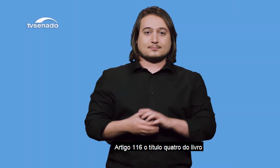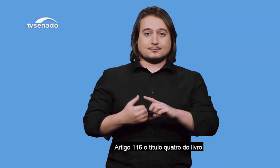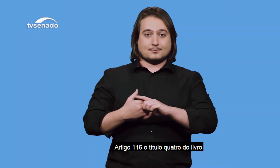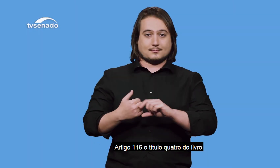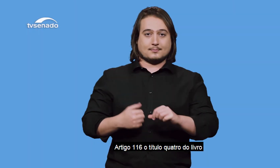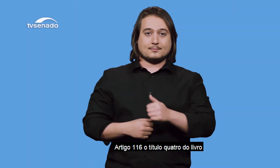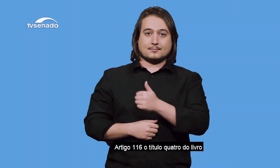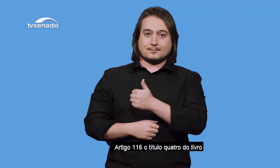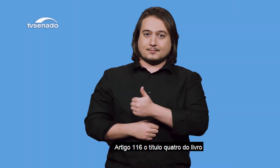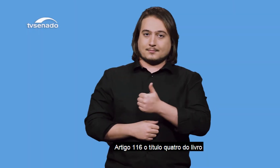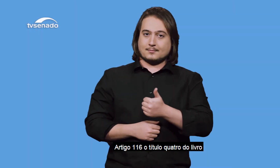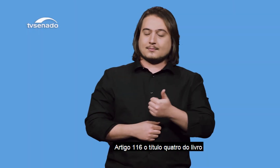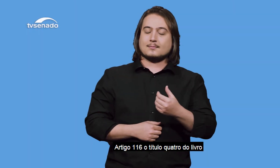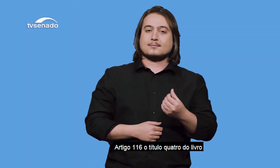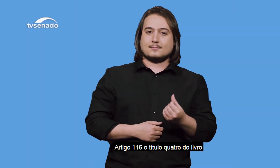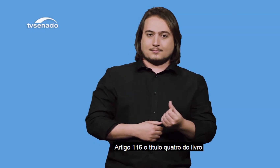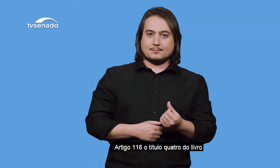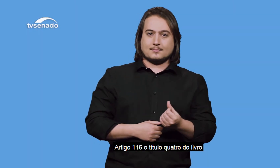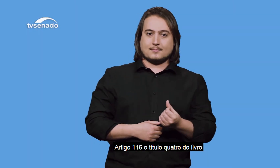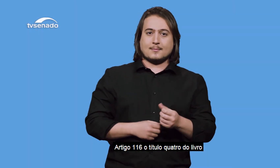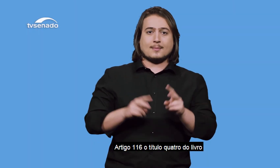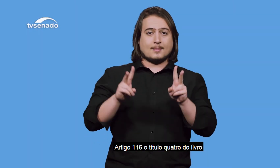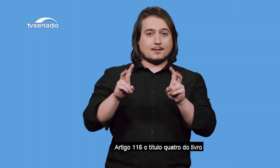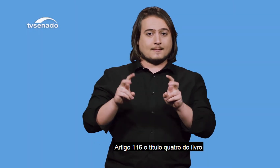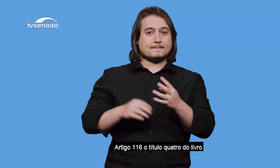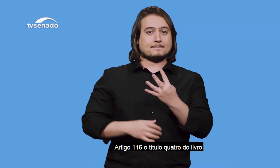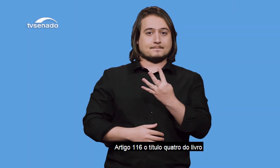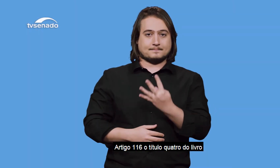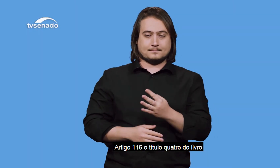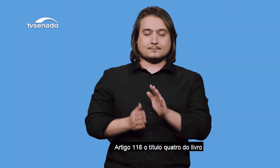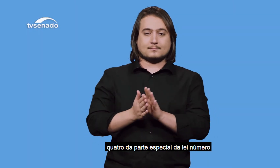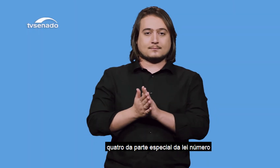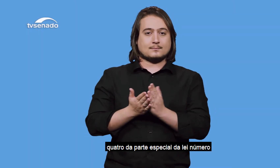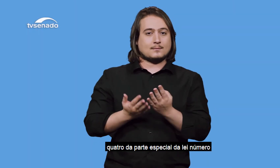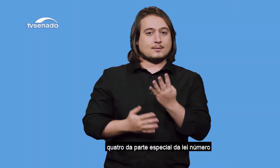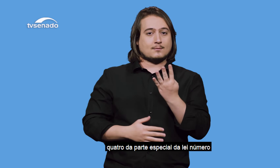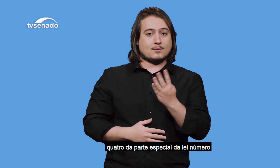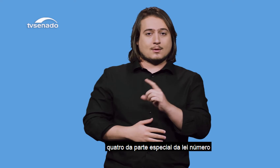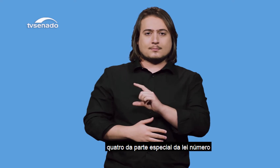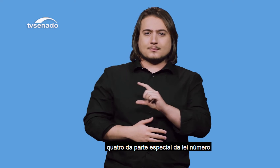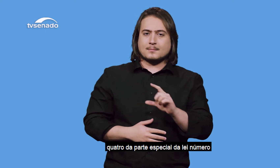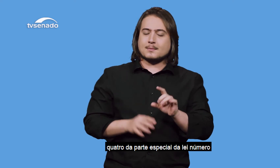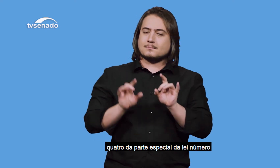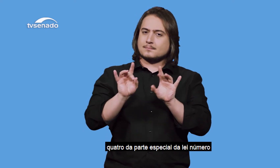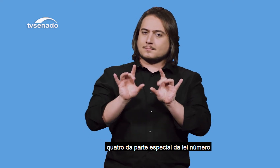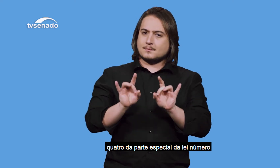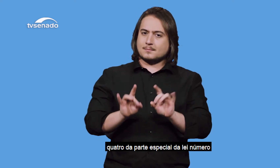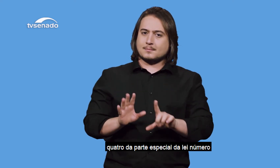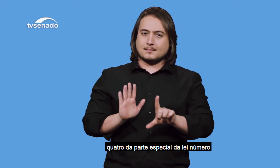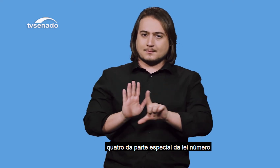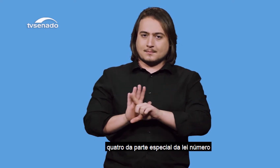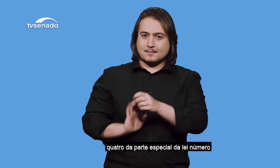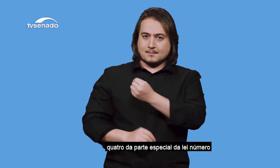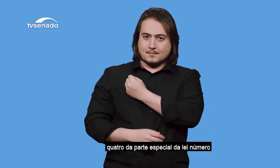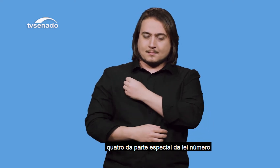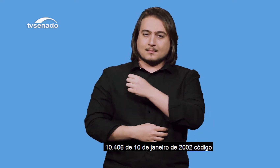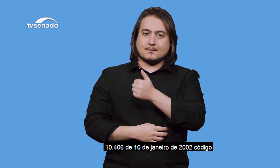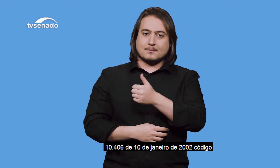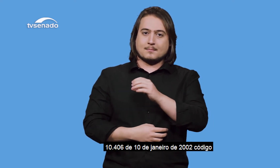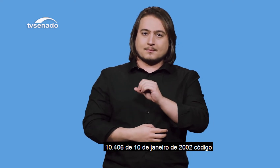o artigo 116 o título quatro do livro quatro da parte especial da lei número